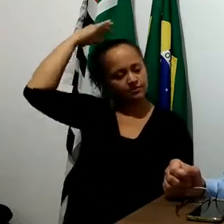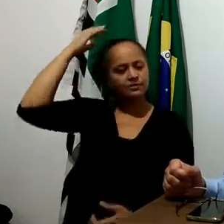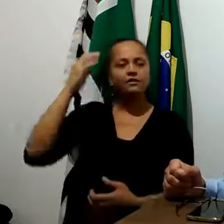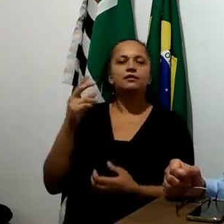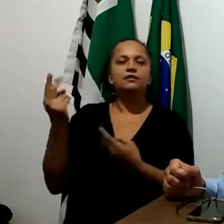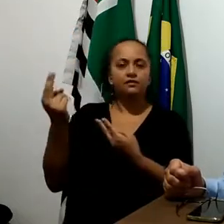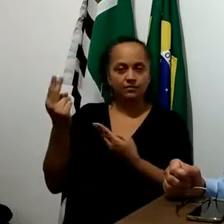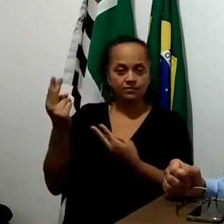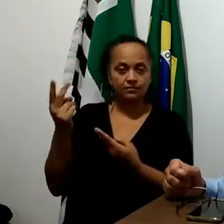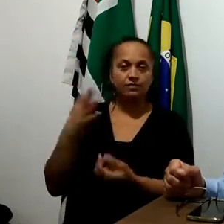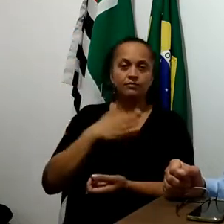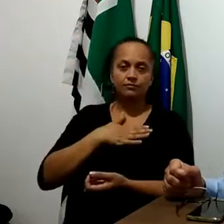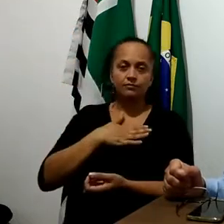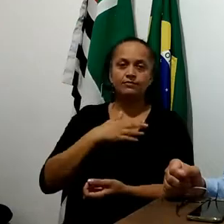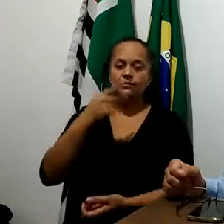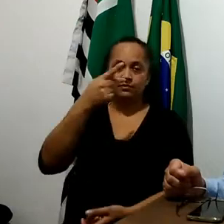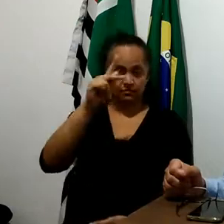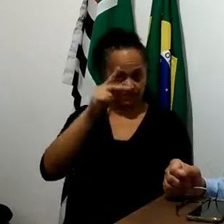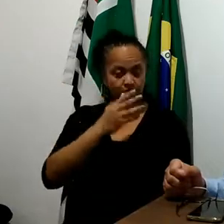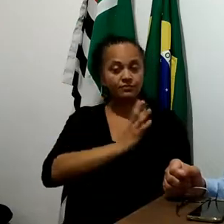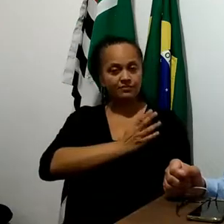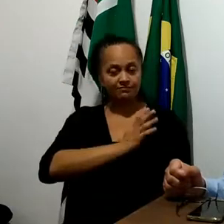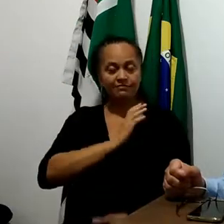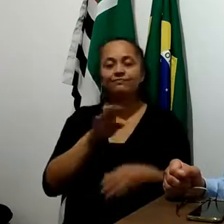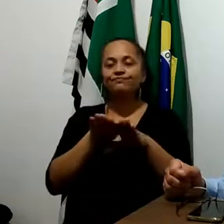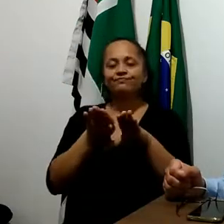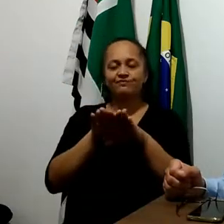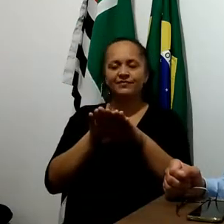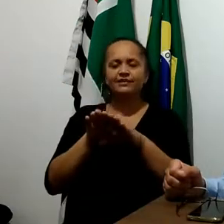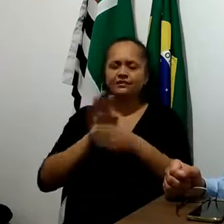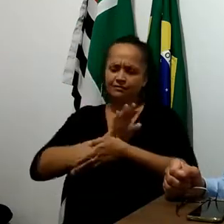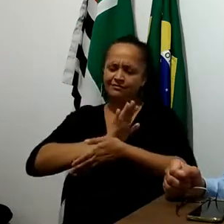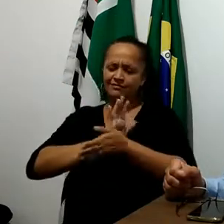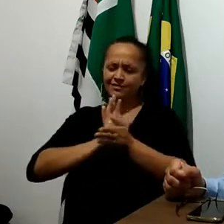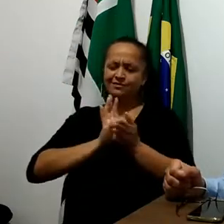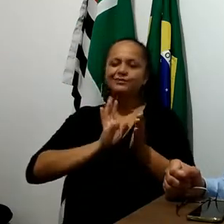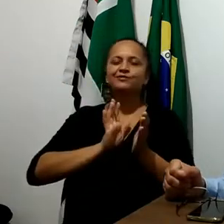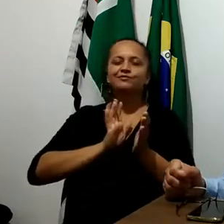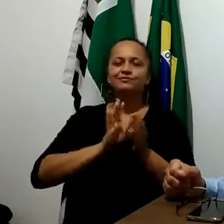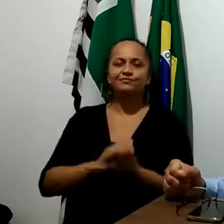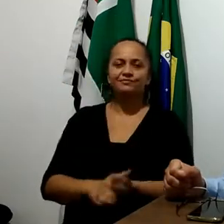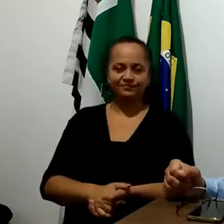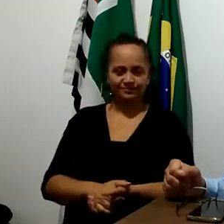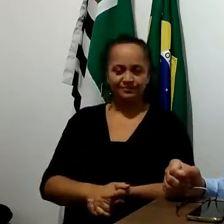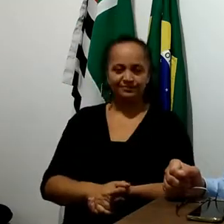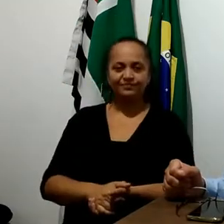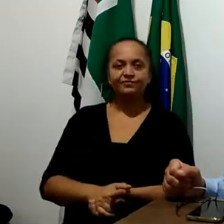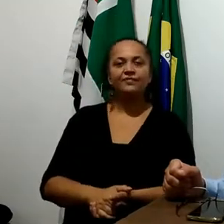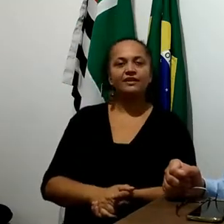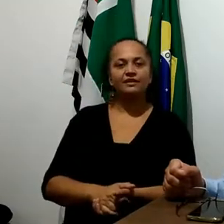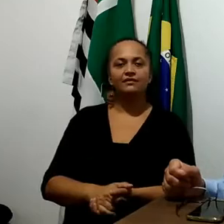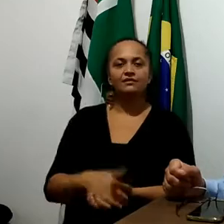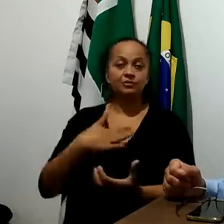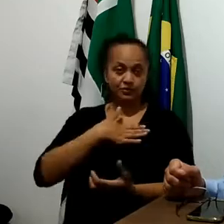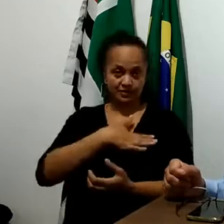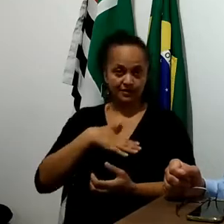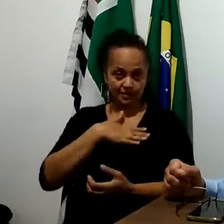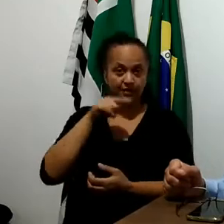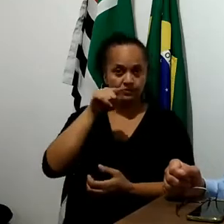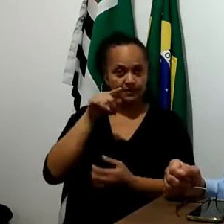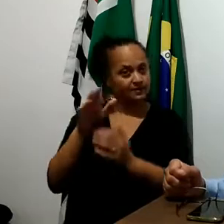coração. Abre o teu coração, deixa o Espírito Santo falar com você. Eu gostaria que você abrisse a sua Bíblia, se você está com ela aí na